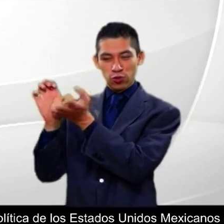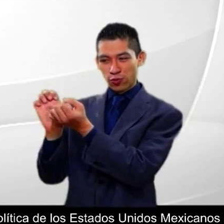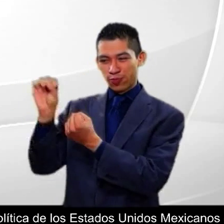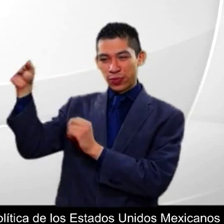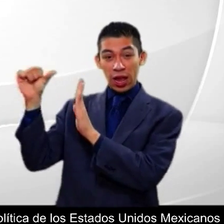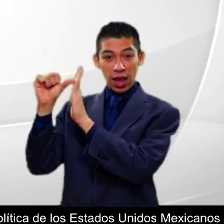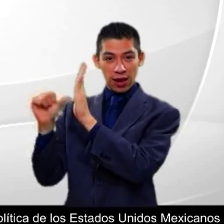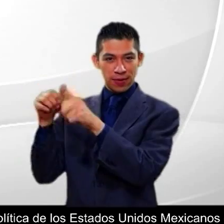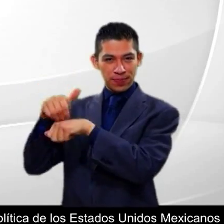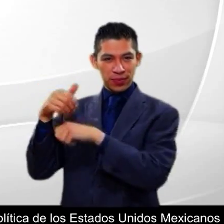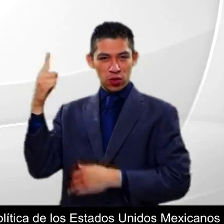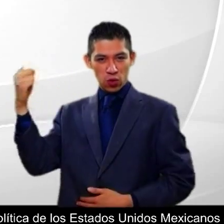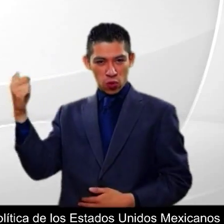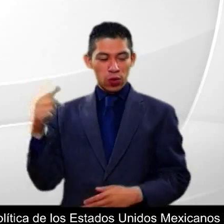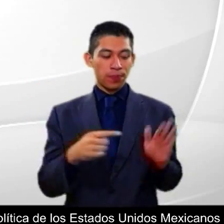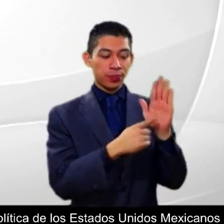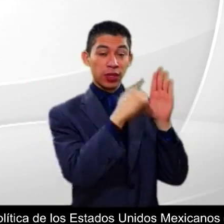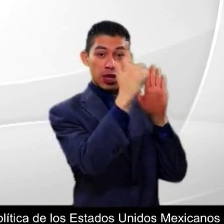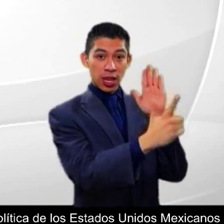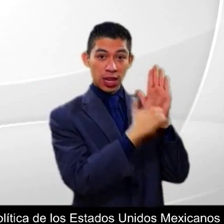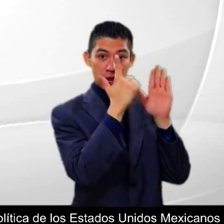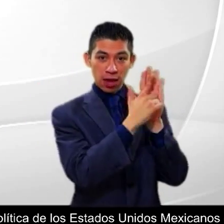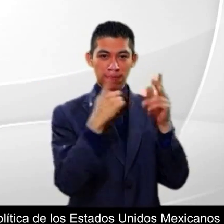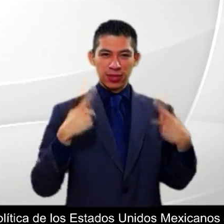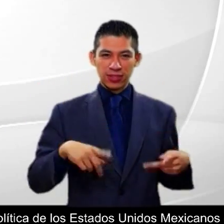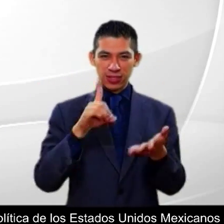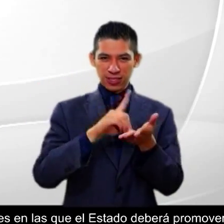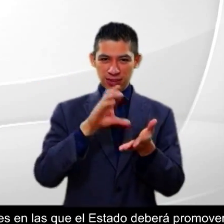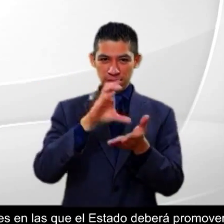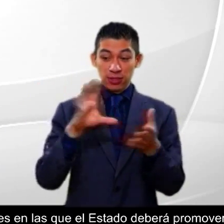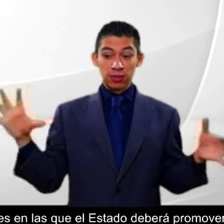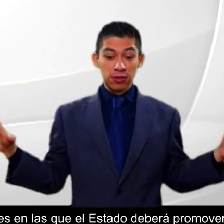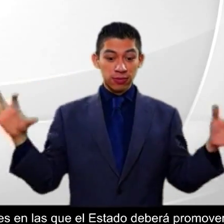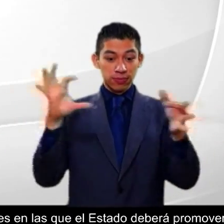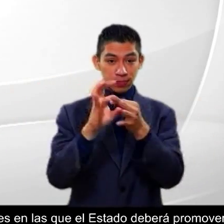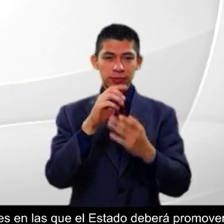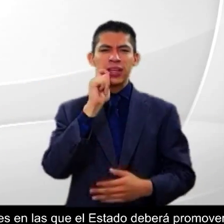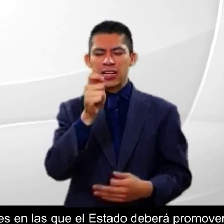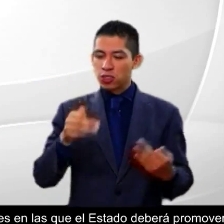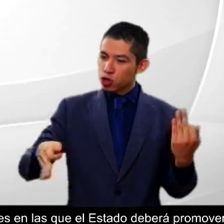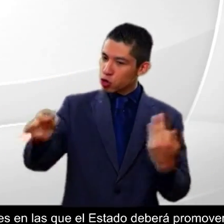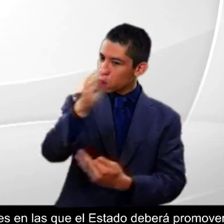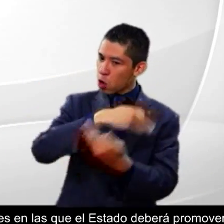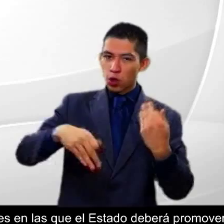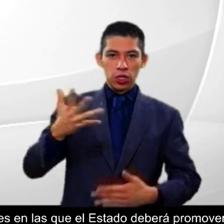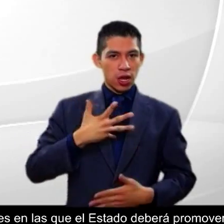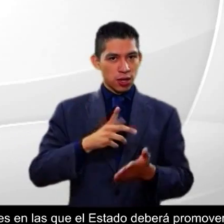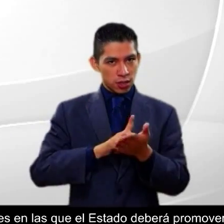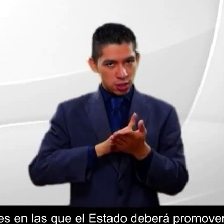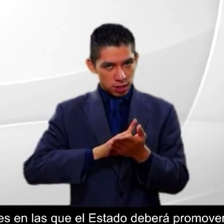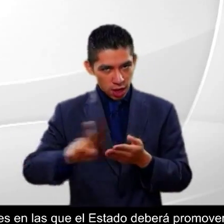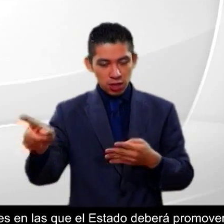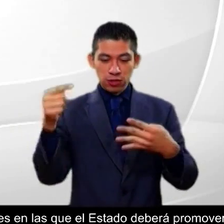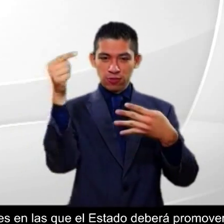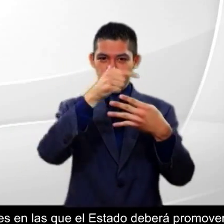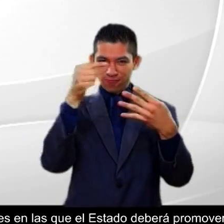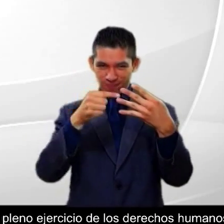de los Estados Unidos Mexicanos Estableciendo las condiciones en las que el Estado deberá promover, proteger y